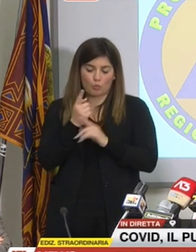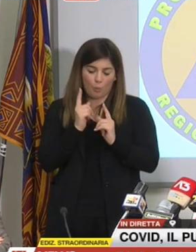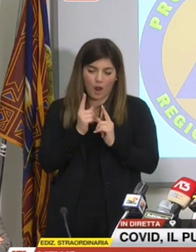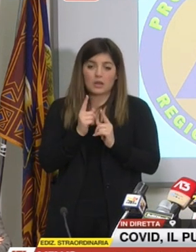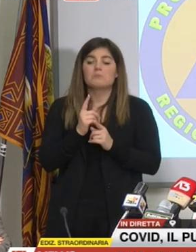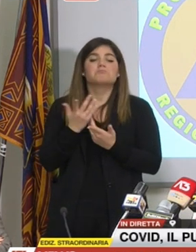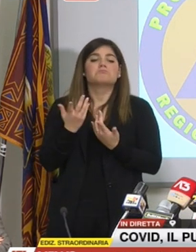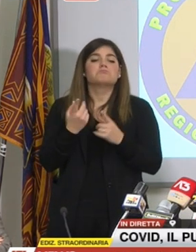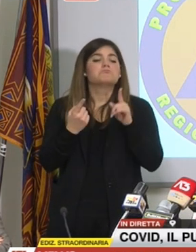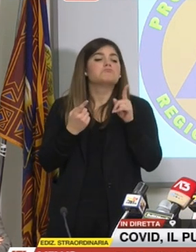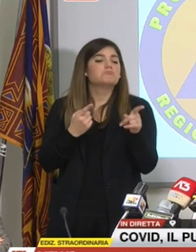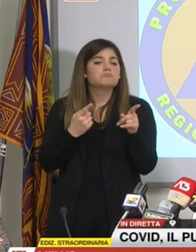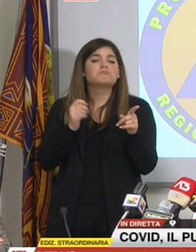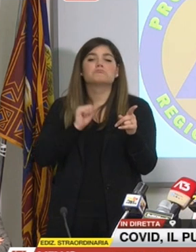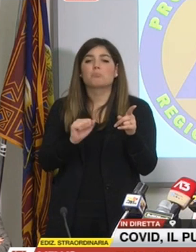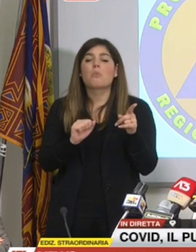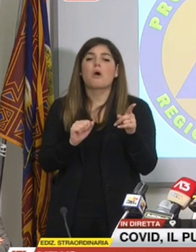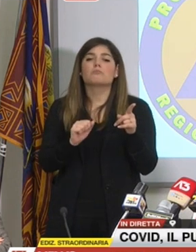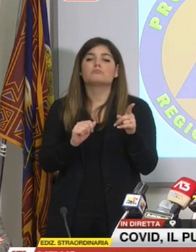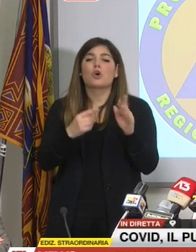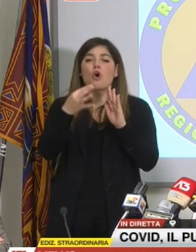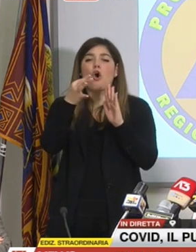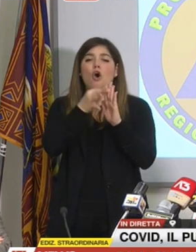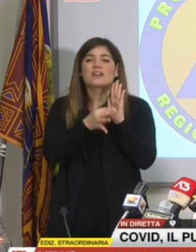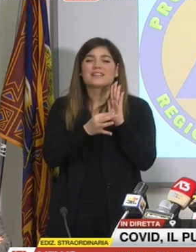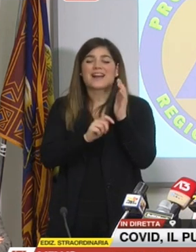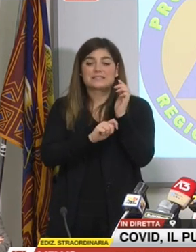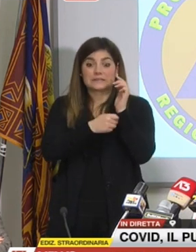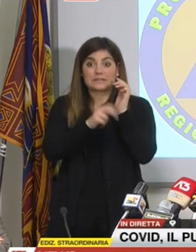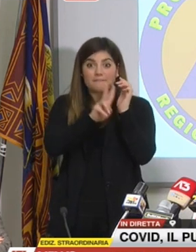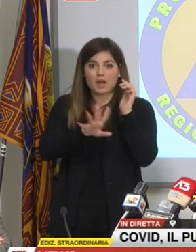un'ordinanza restrittiva in Veneto e c'è il problema dei negozi chiusi la domenica.